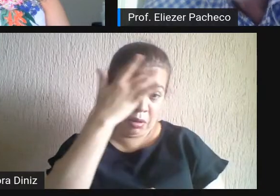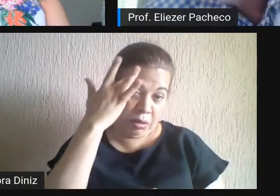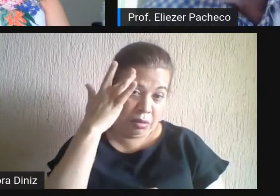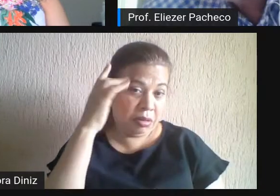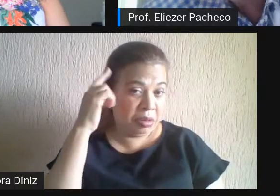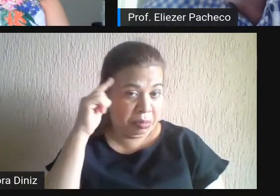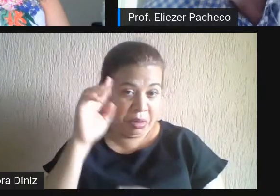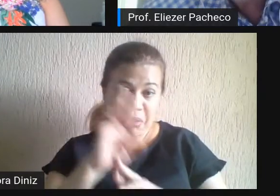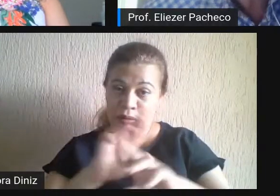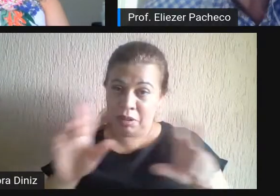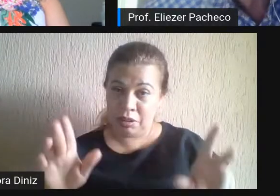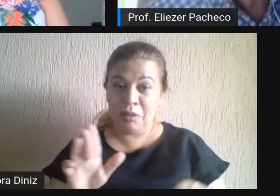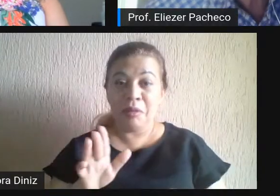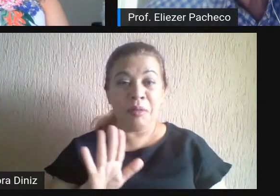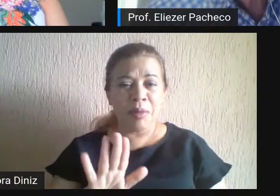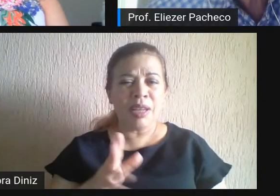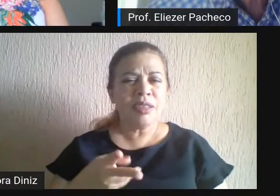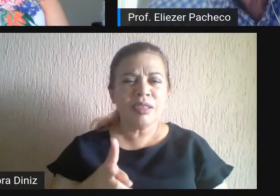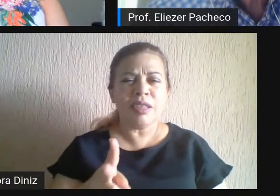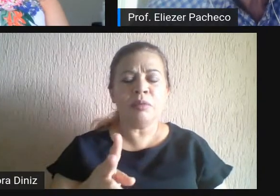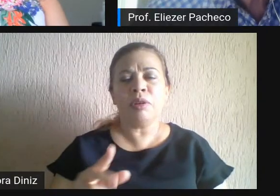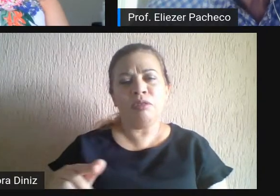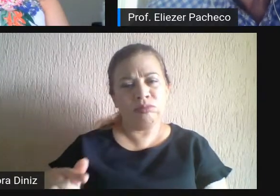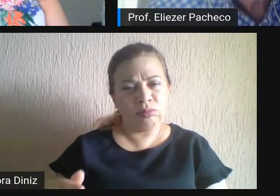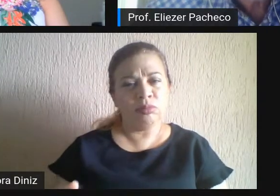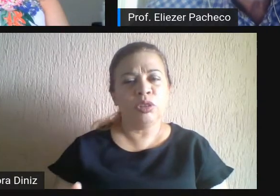eu, sempre que posso, eu defendo